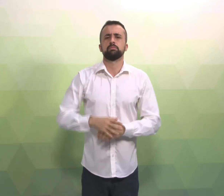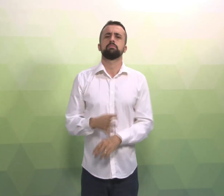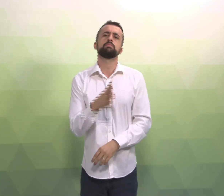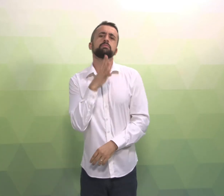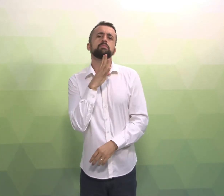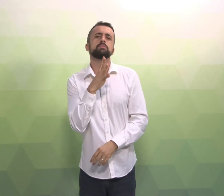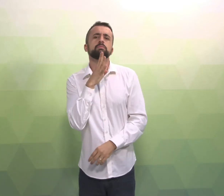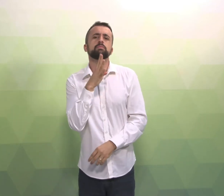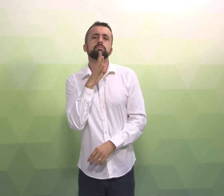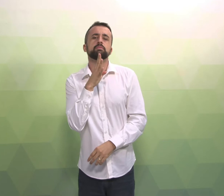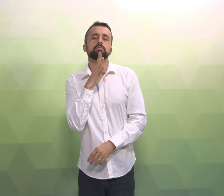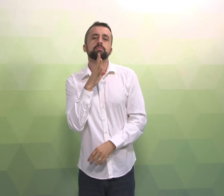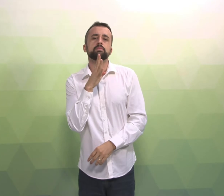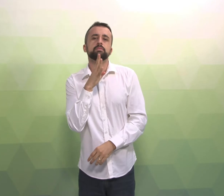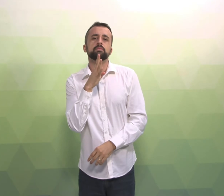Por exemplo, este sinal.